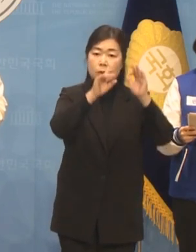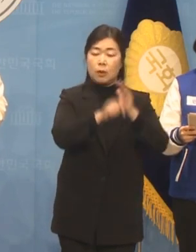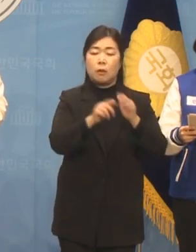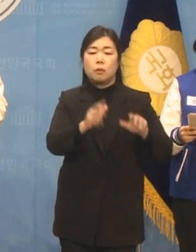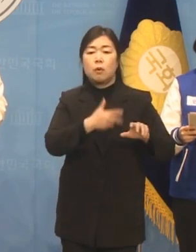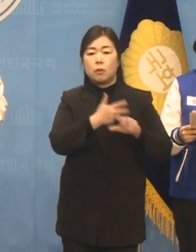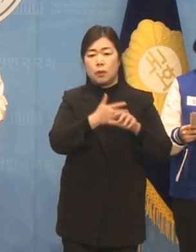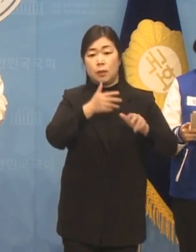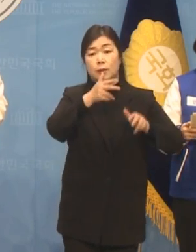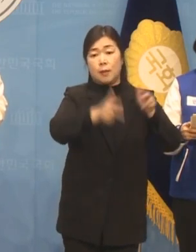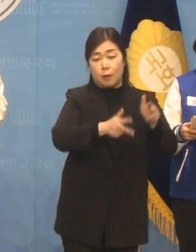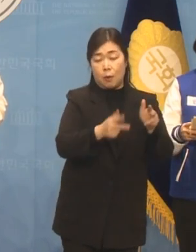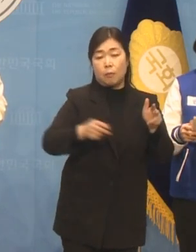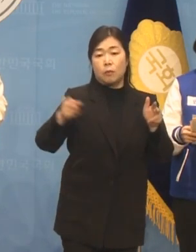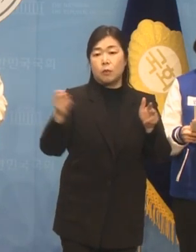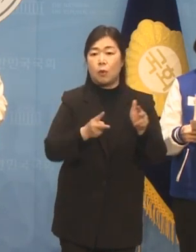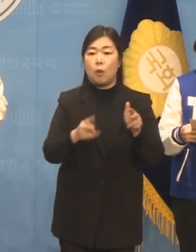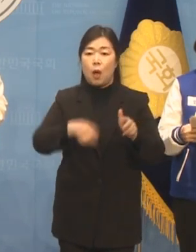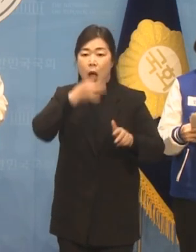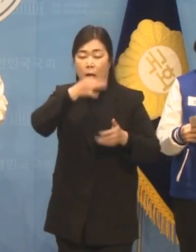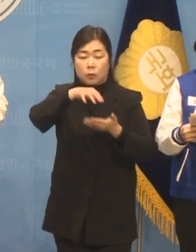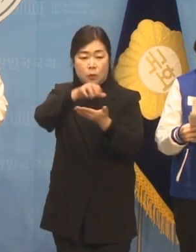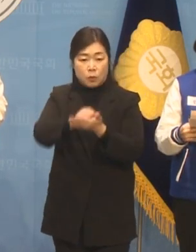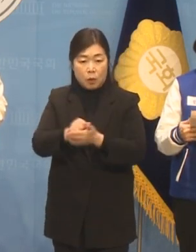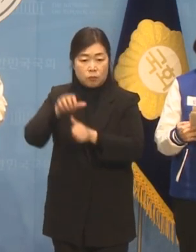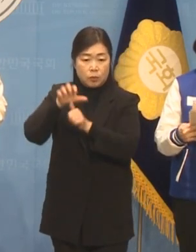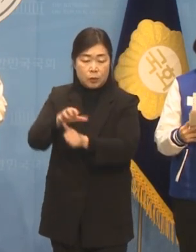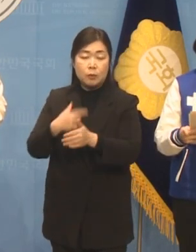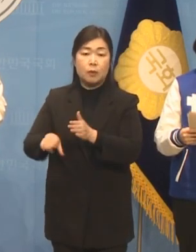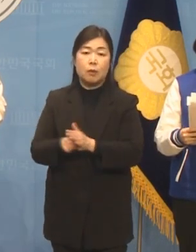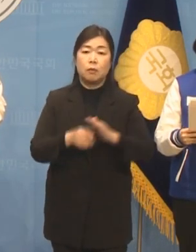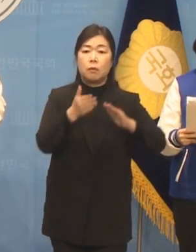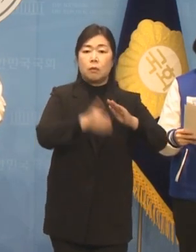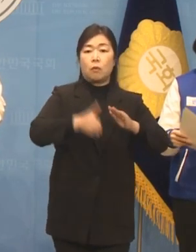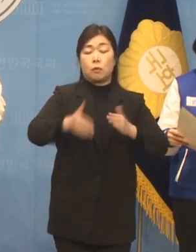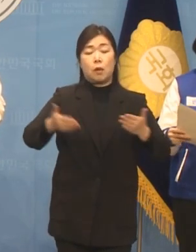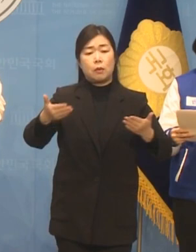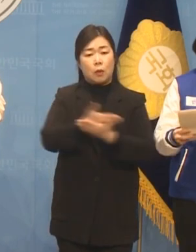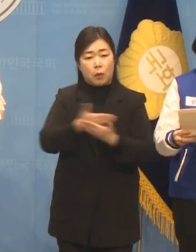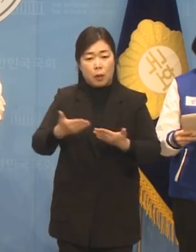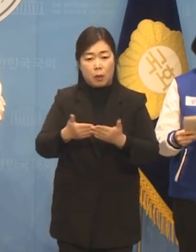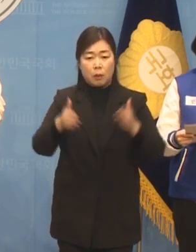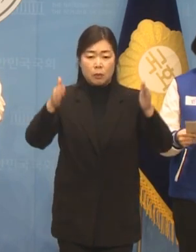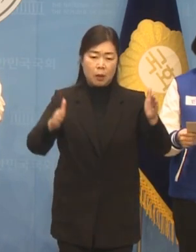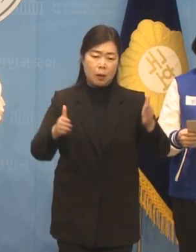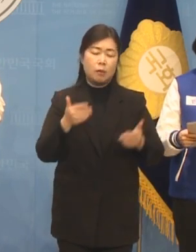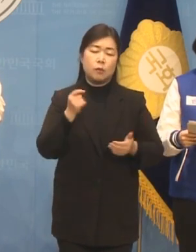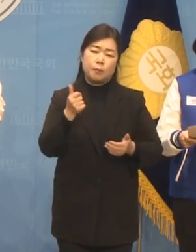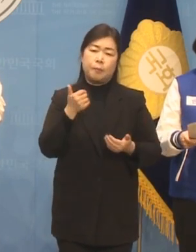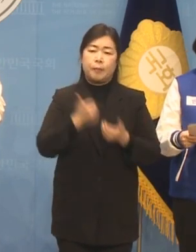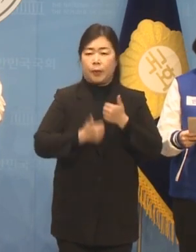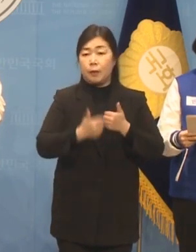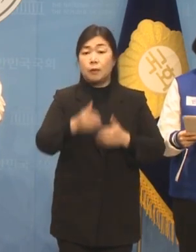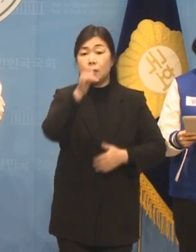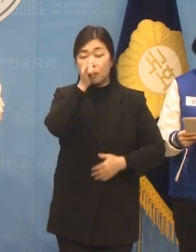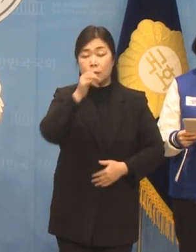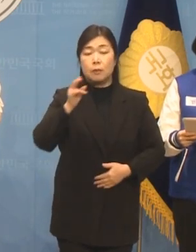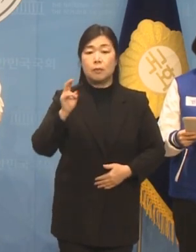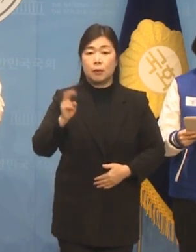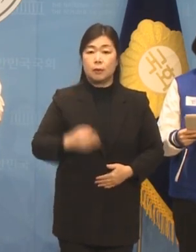혁신 산업과 그다음에 독점 규제를 통한 공정한 거래 사이에 있어서의 갈등을 보이기도 하는 등